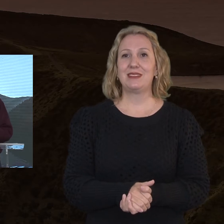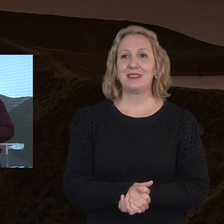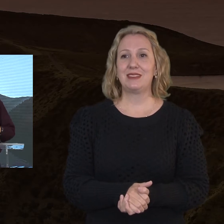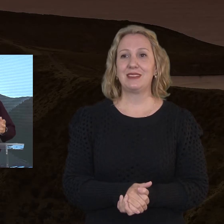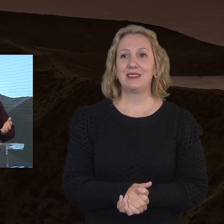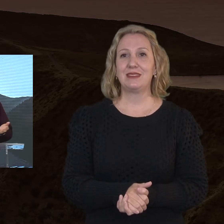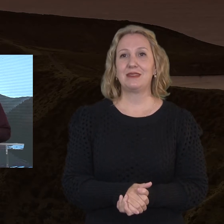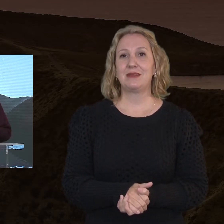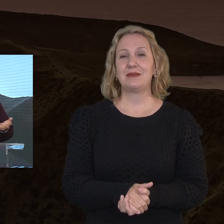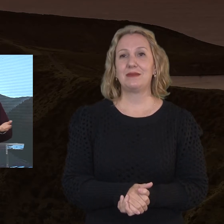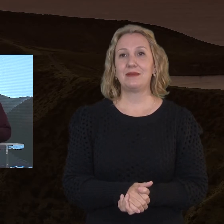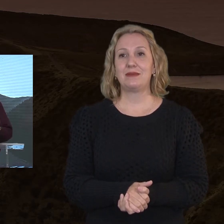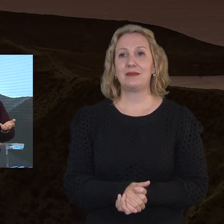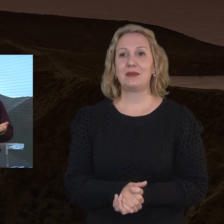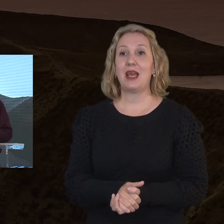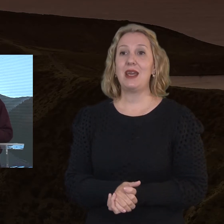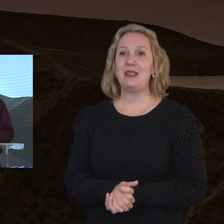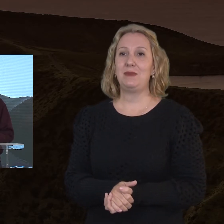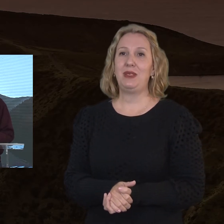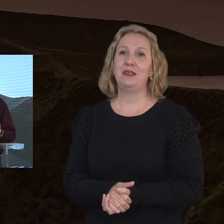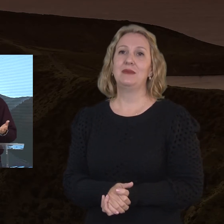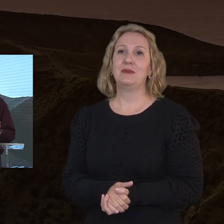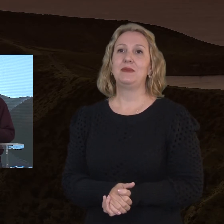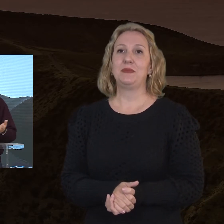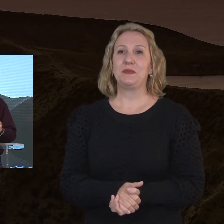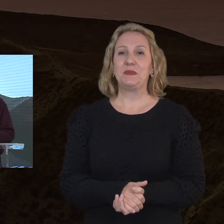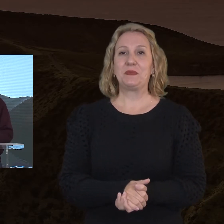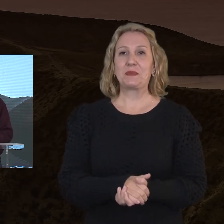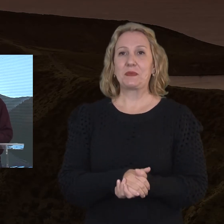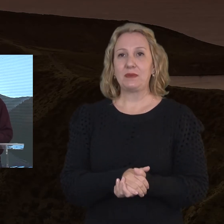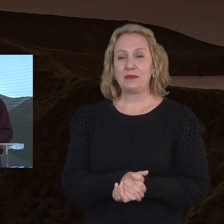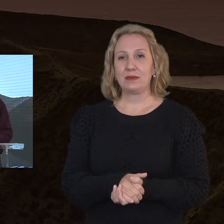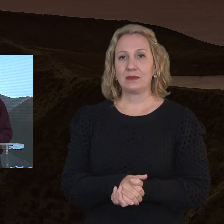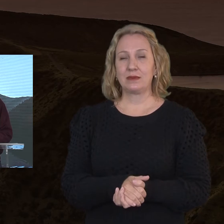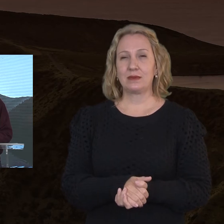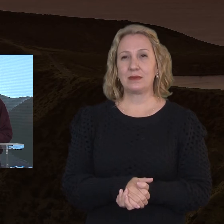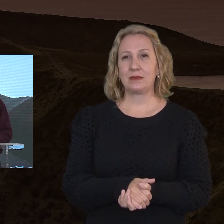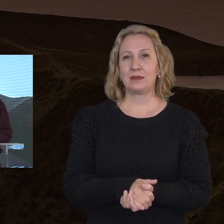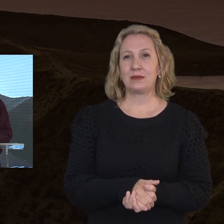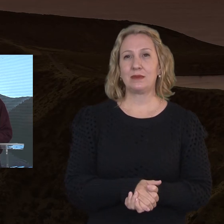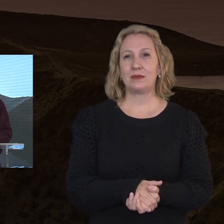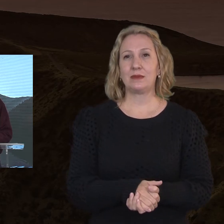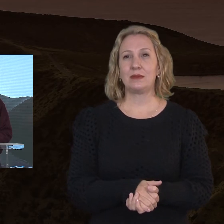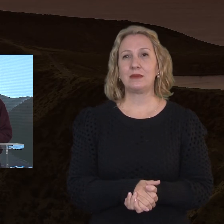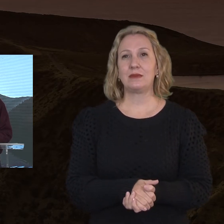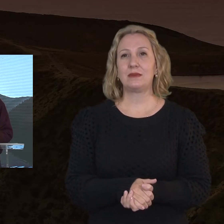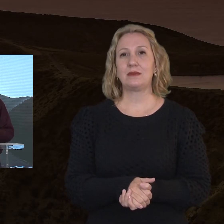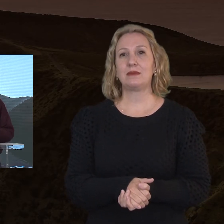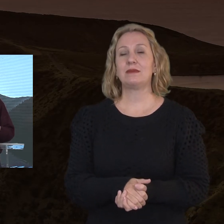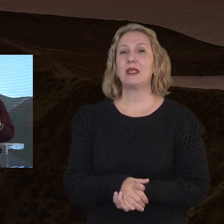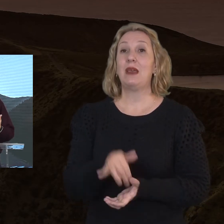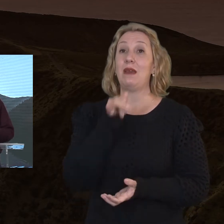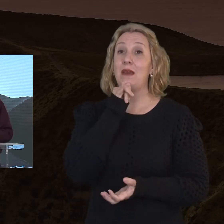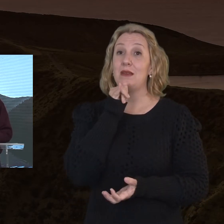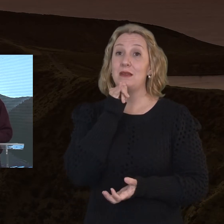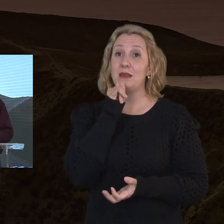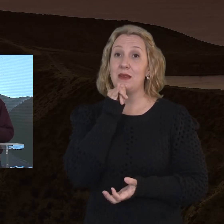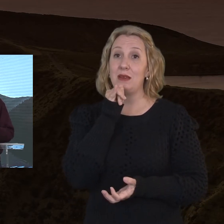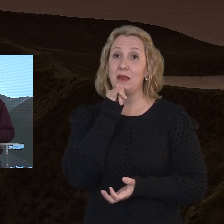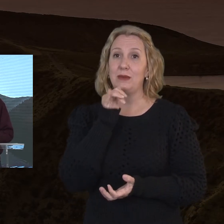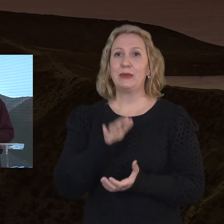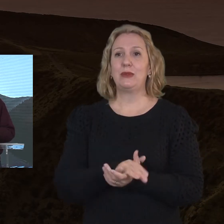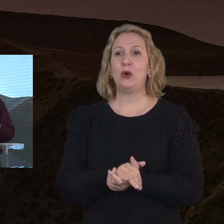né hoje quando se colhe esse cole com a cor bom né colhedeiras a então seja